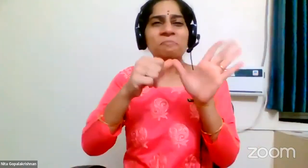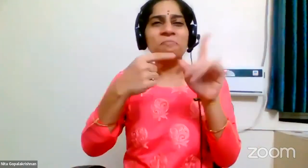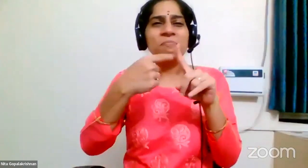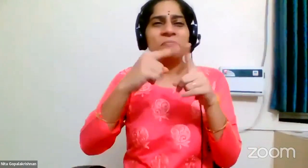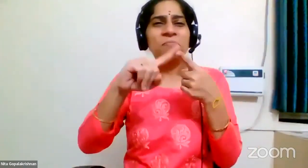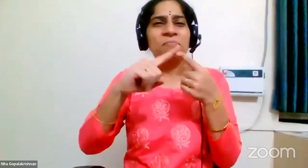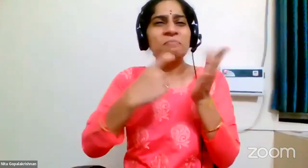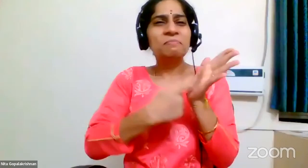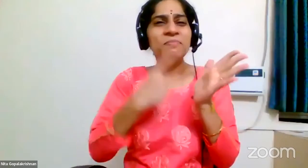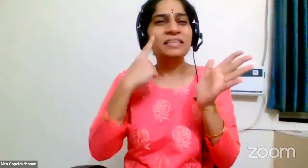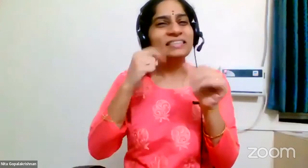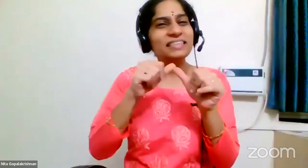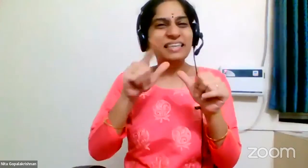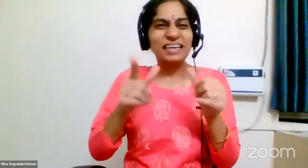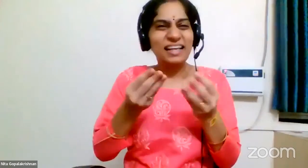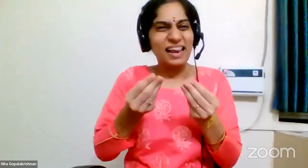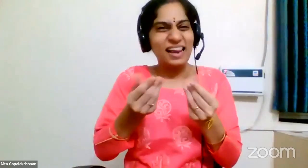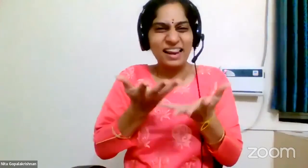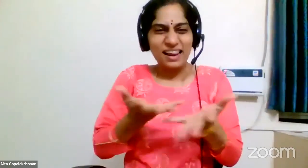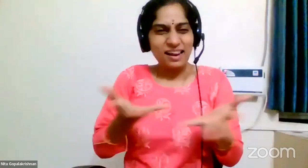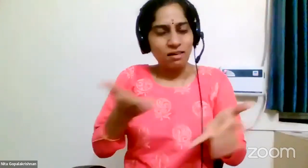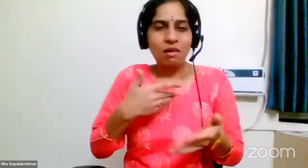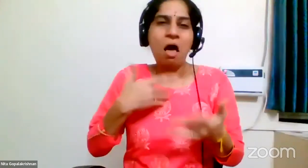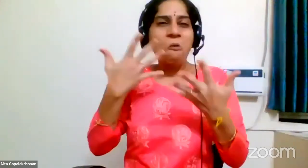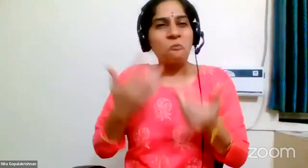है उसको पवित्र कर देते हैं।